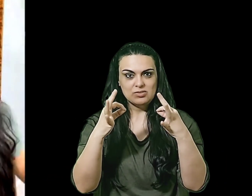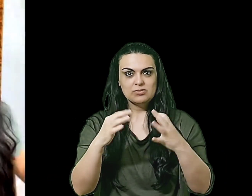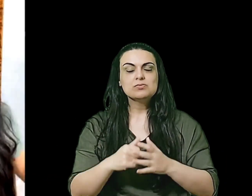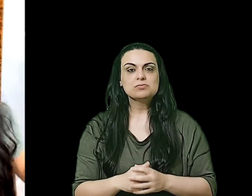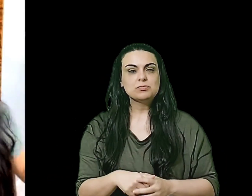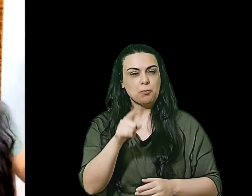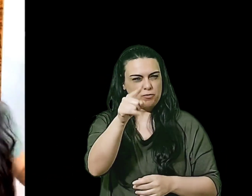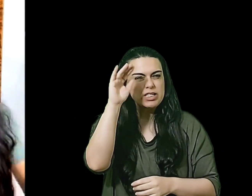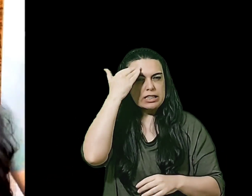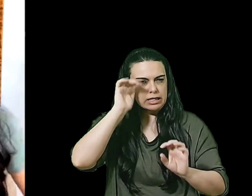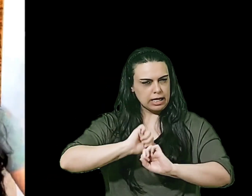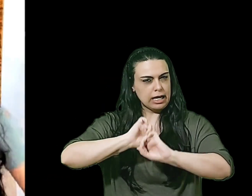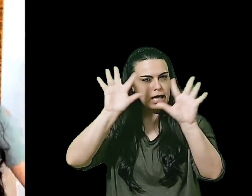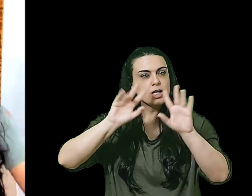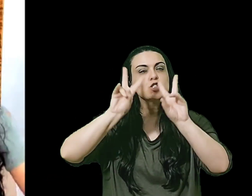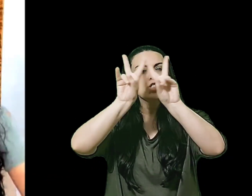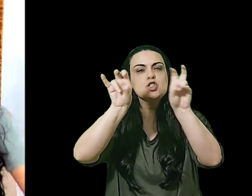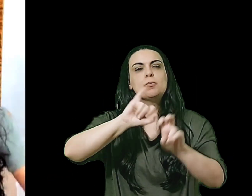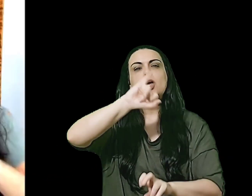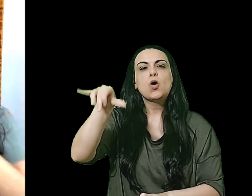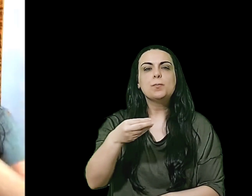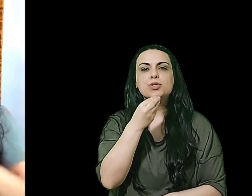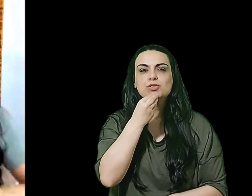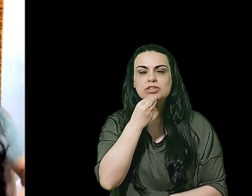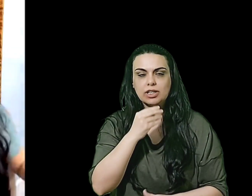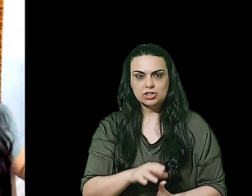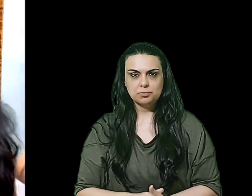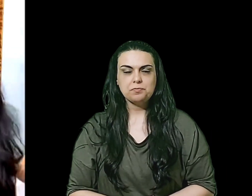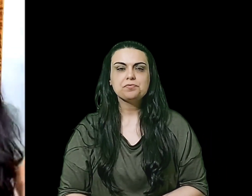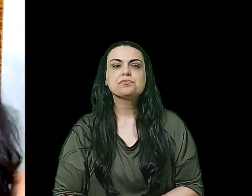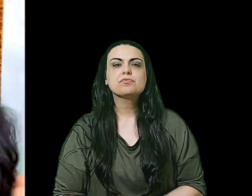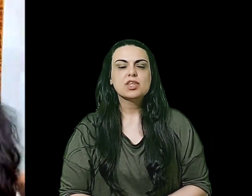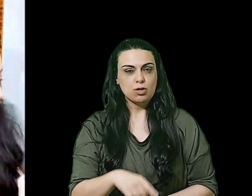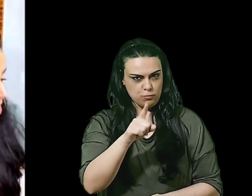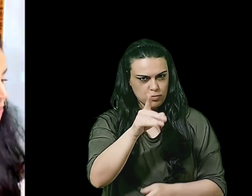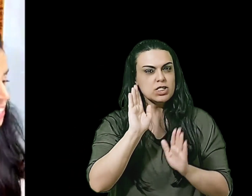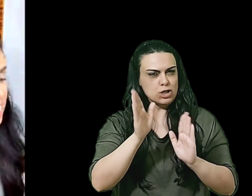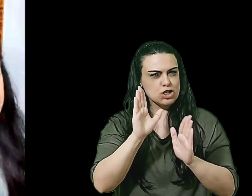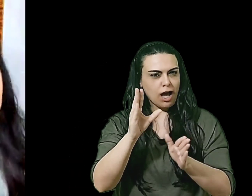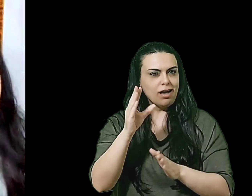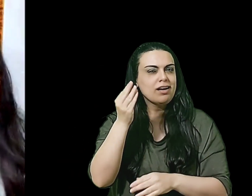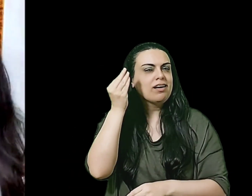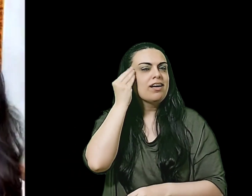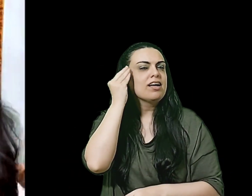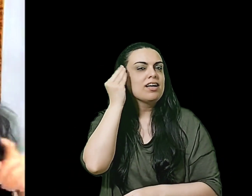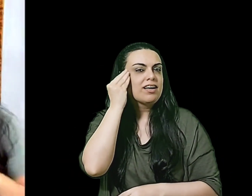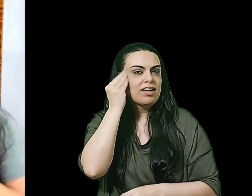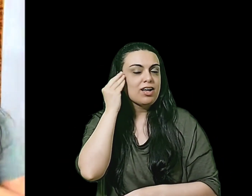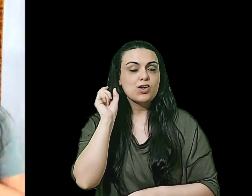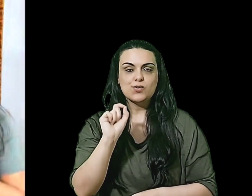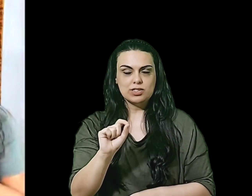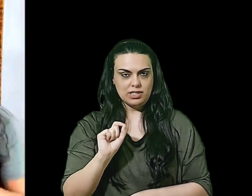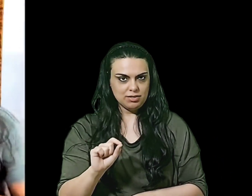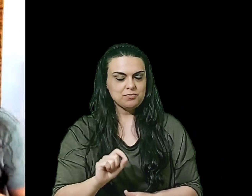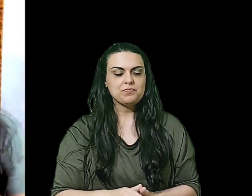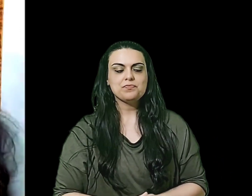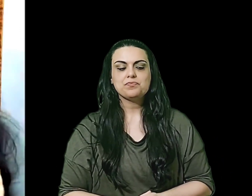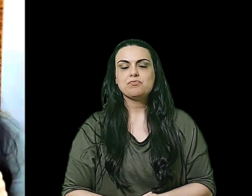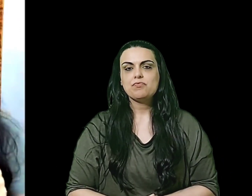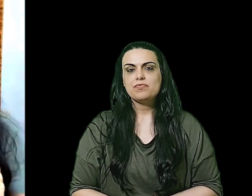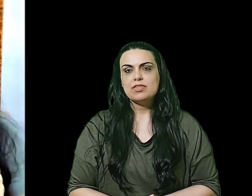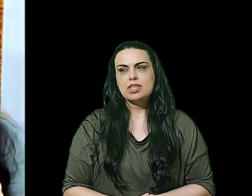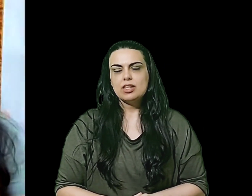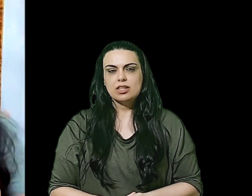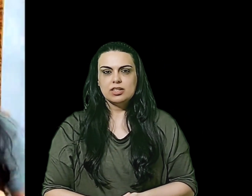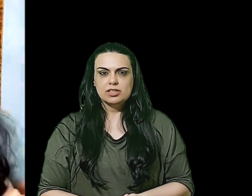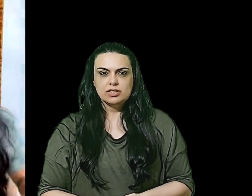Presta atenção. Só para você entender esse lance de oportunidade. Quem aqui já teve que lidar? Quem